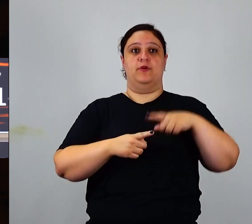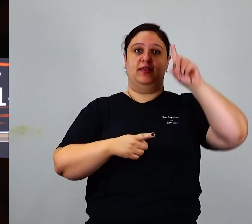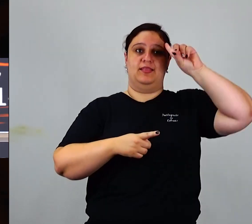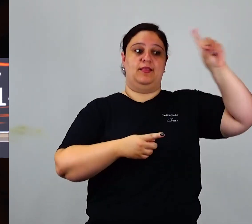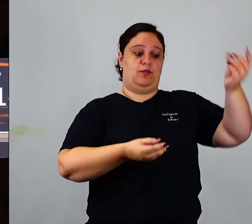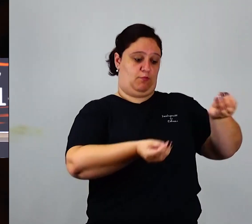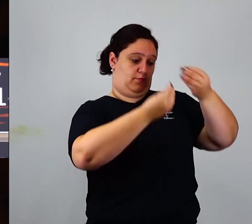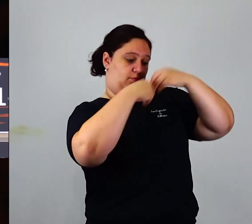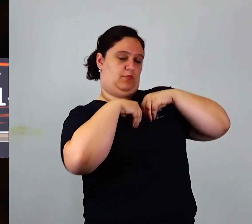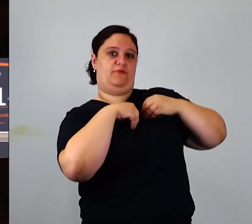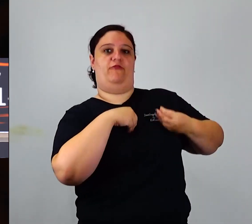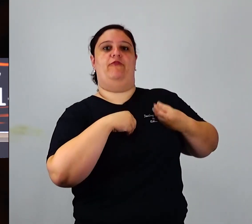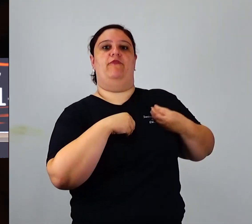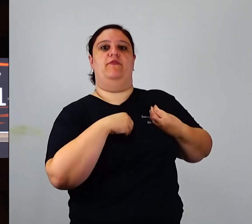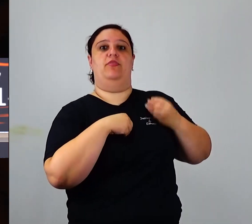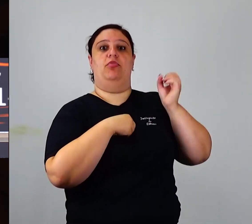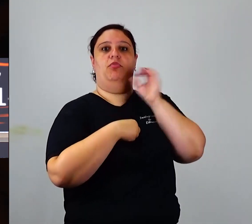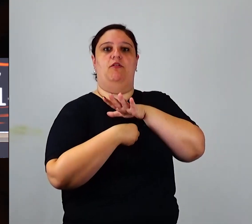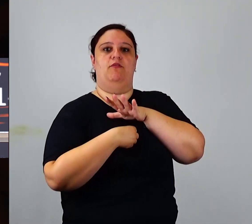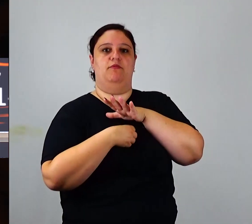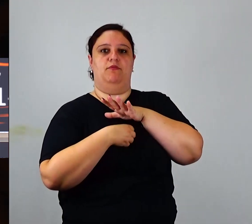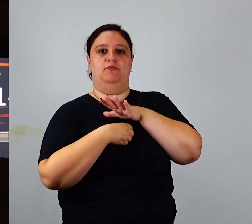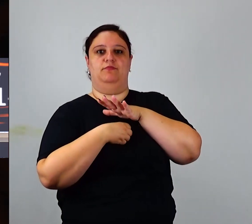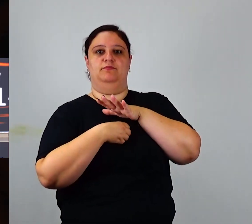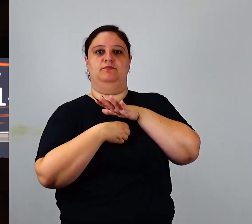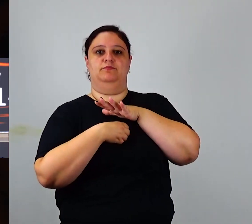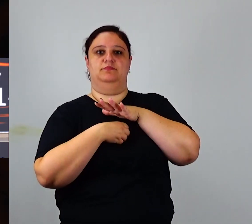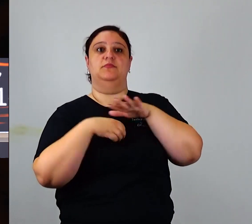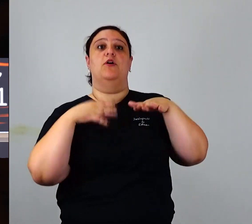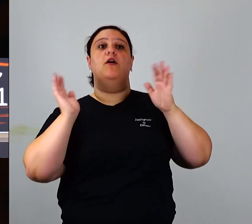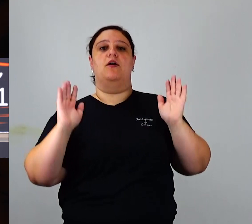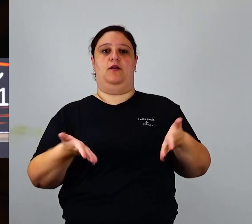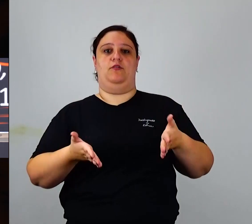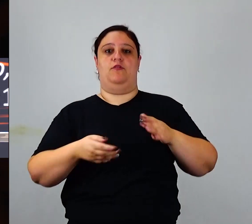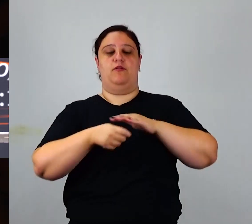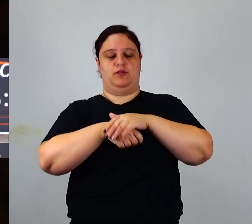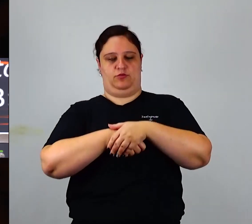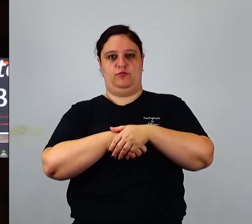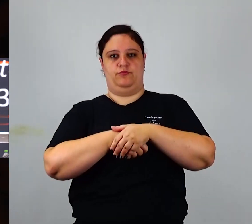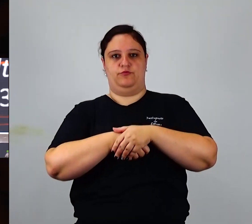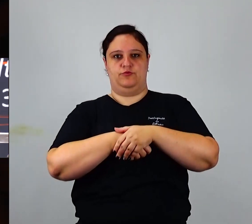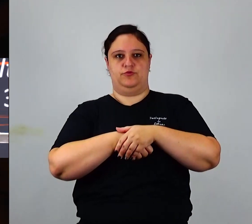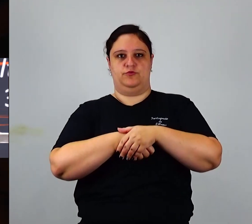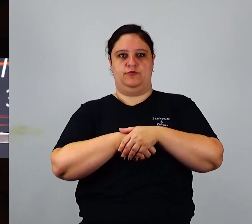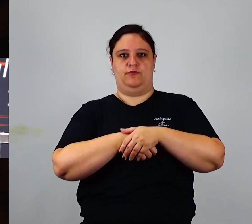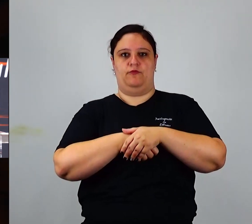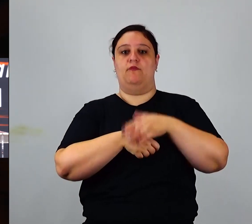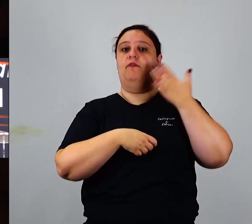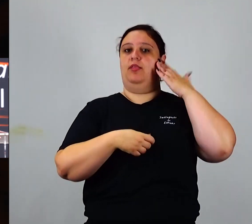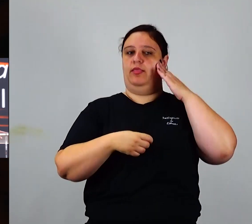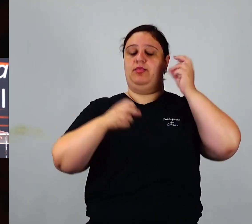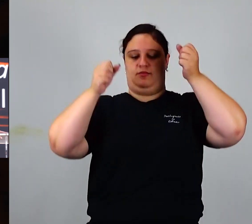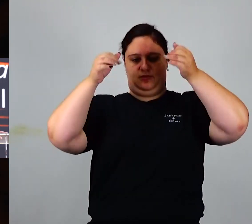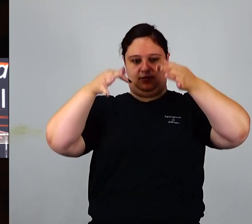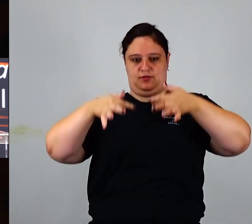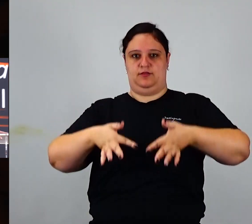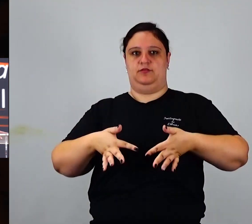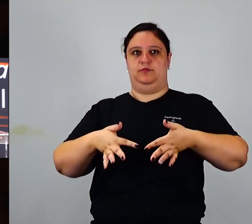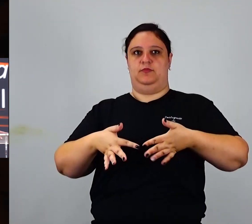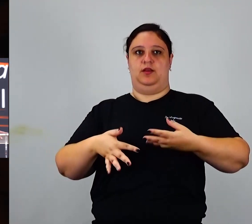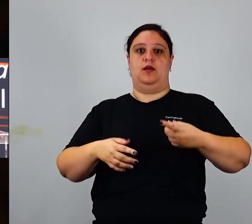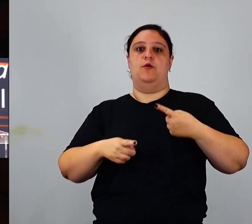vida. E é o que nós pretendemos ver essa noite. Essa vida